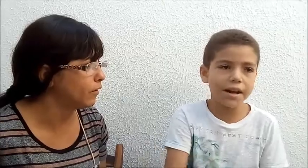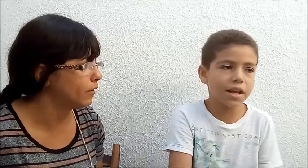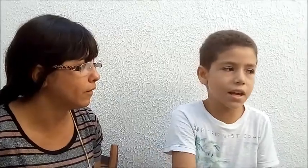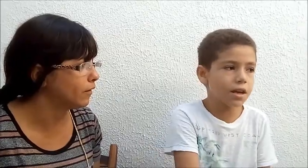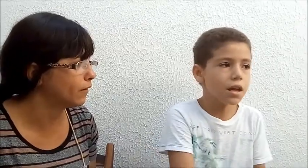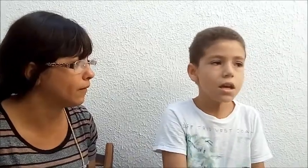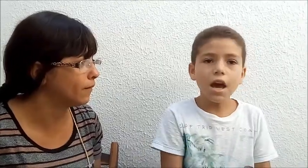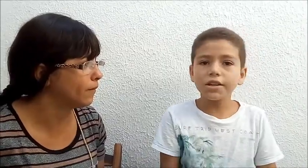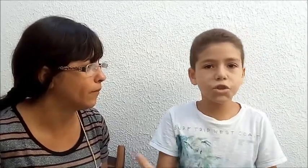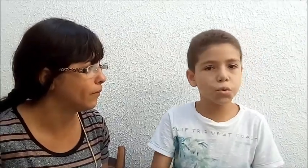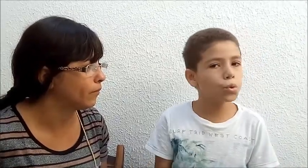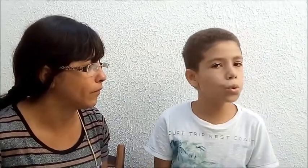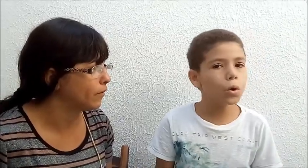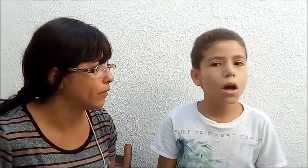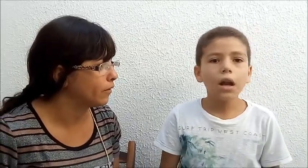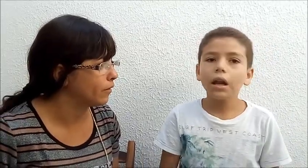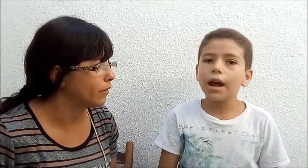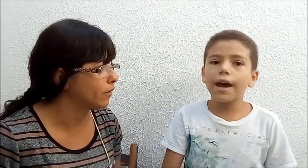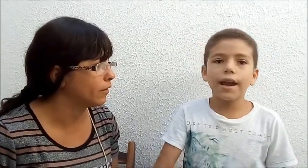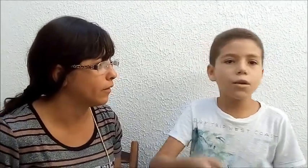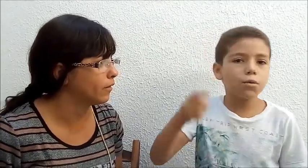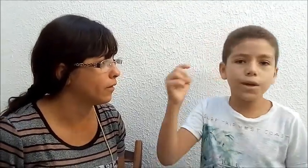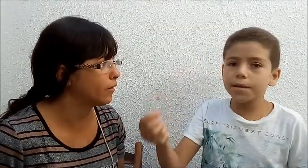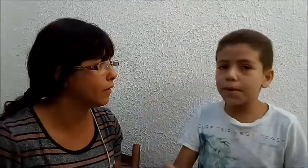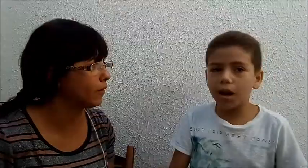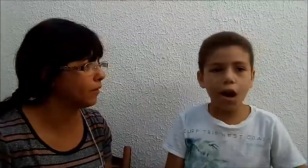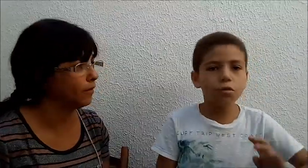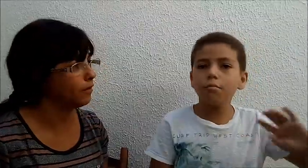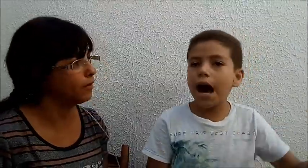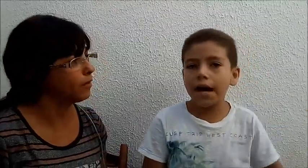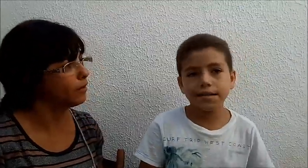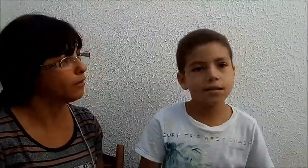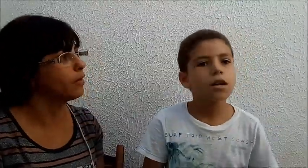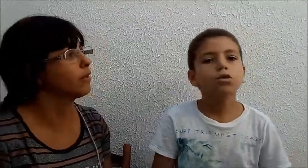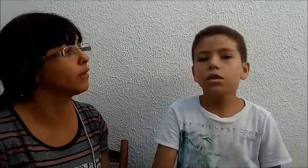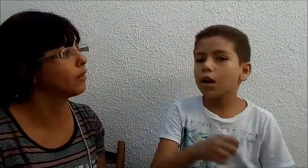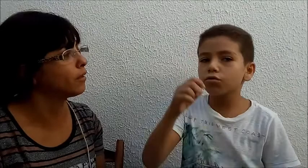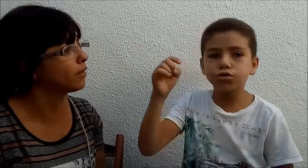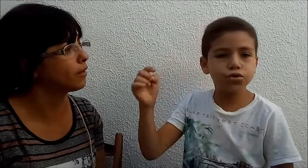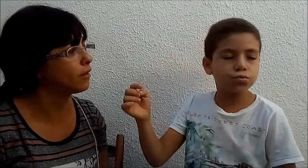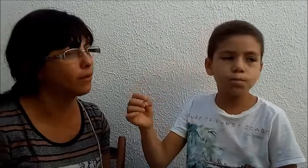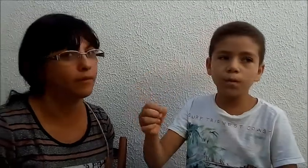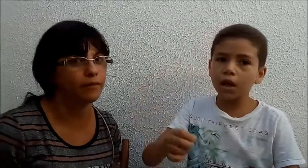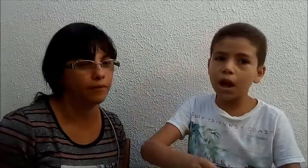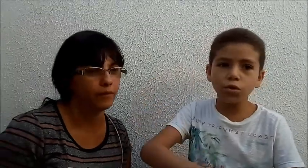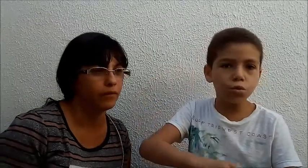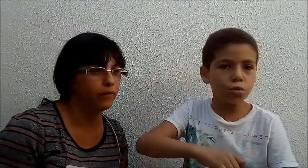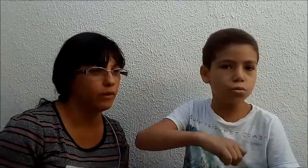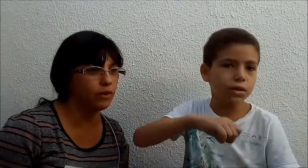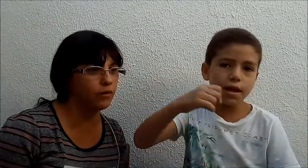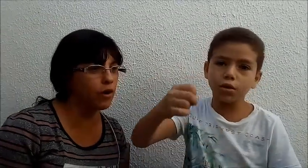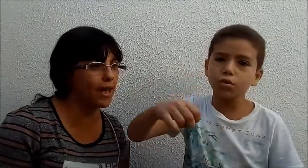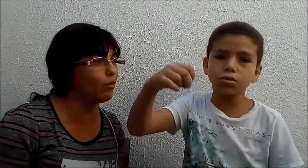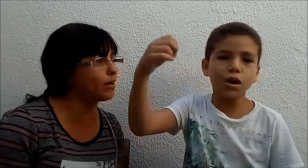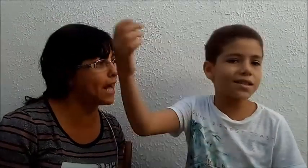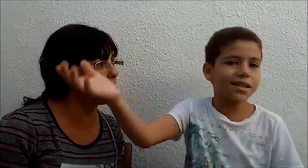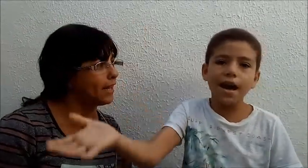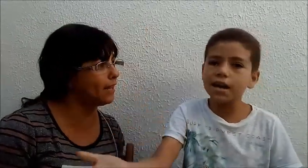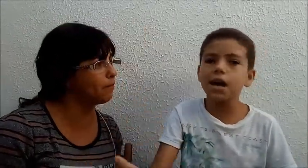trabalha que é surdo, é lá no Whippen, lá no Max, lá no, lá no, né, no Açaí,